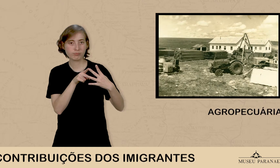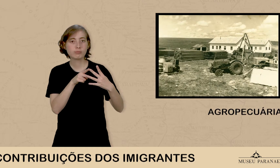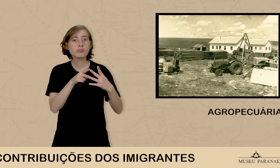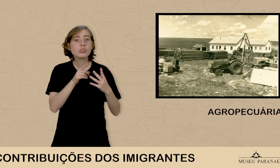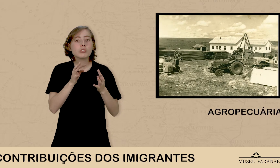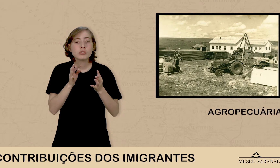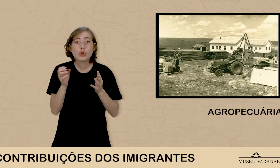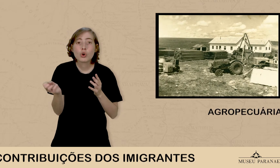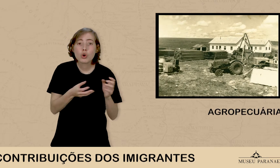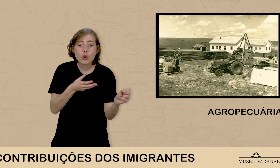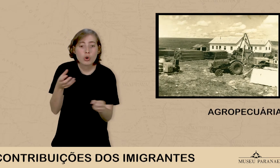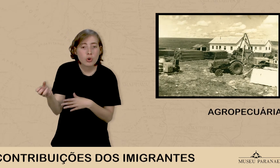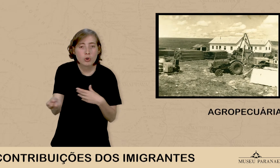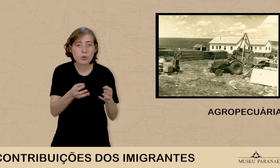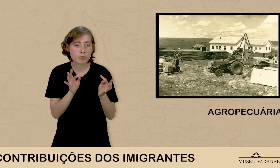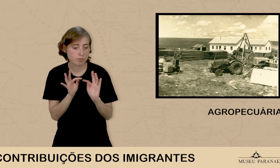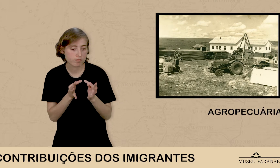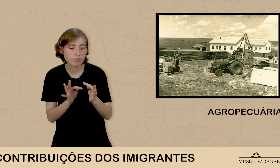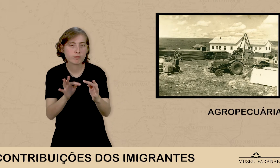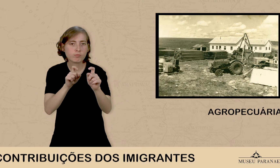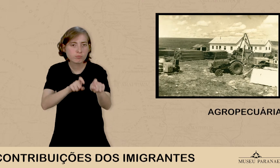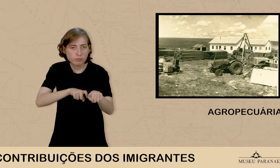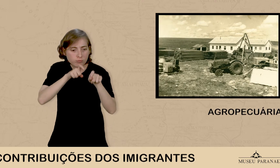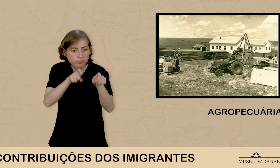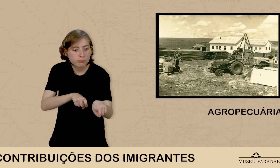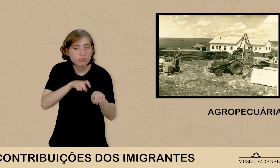implementação de novas técnicas agropecuárias,